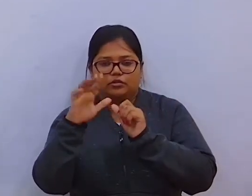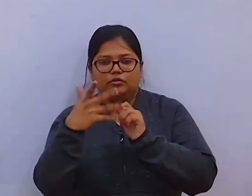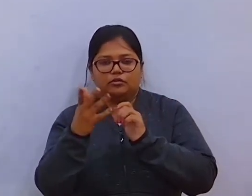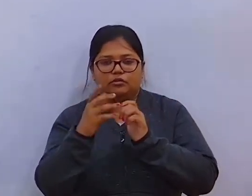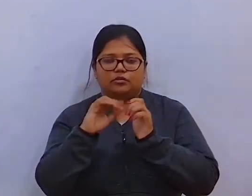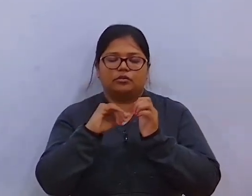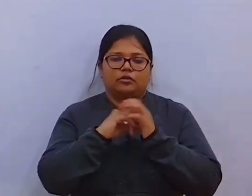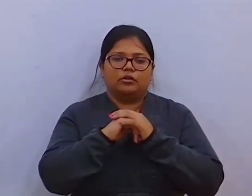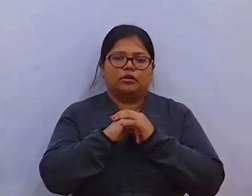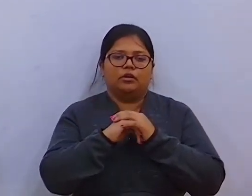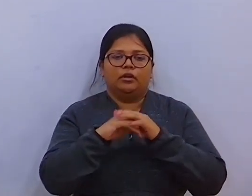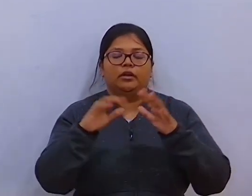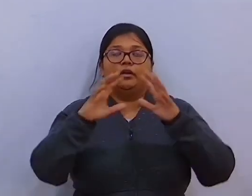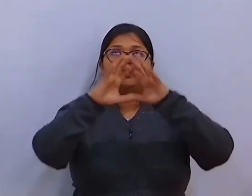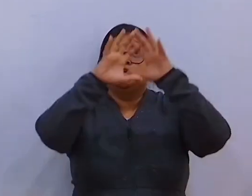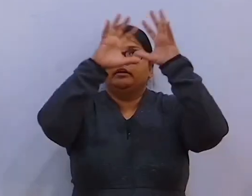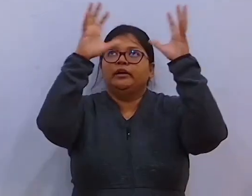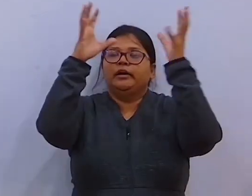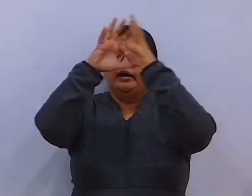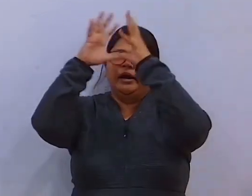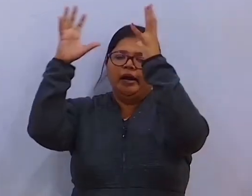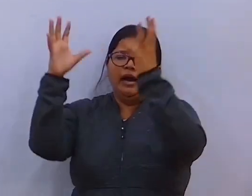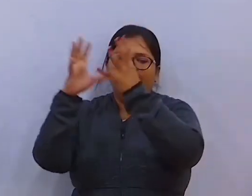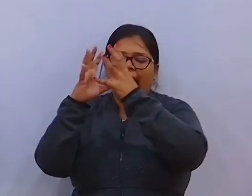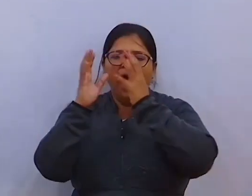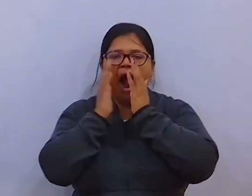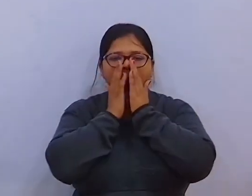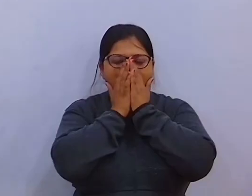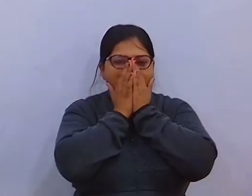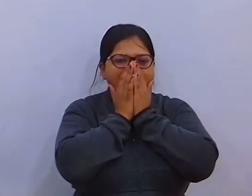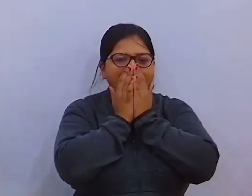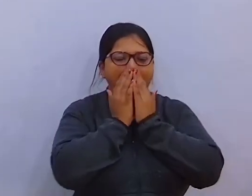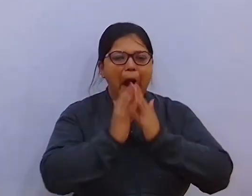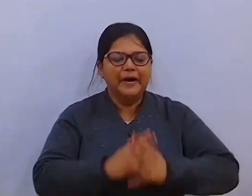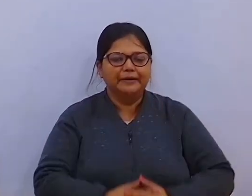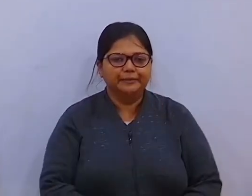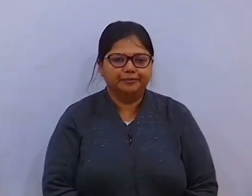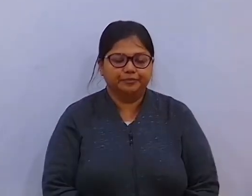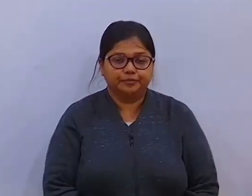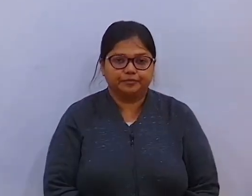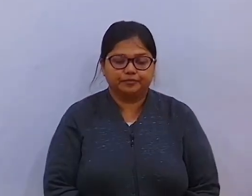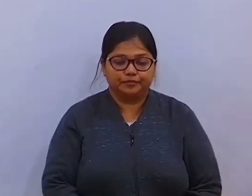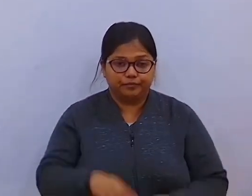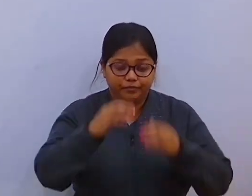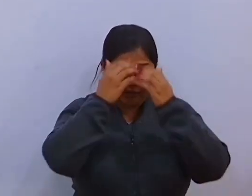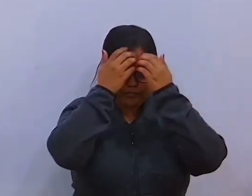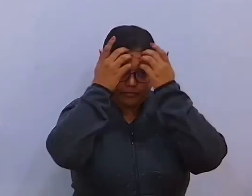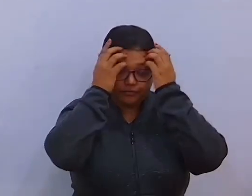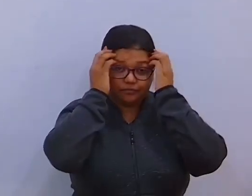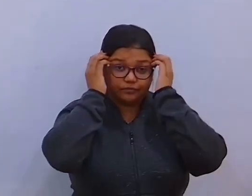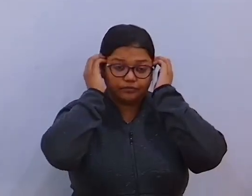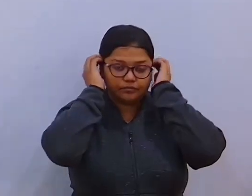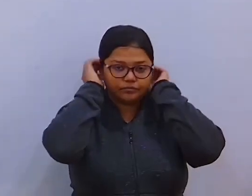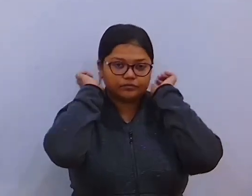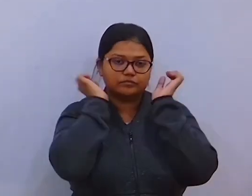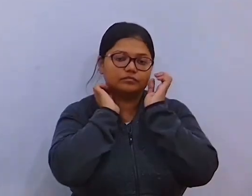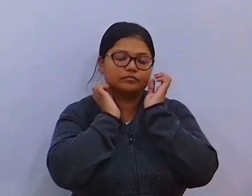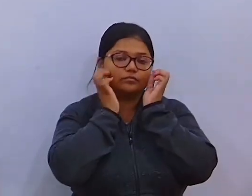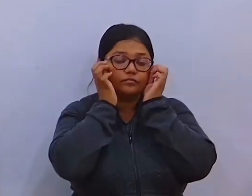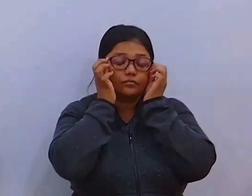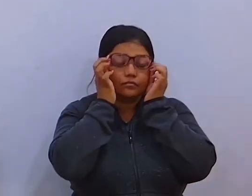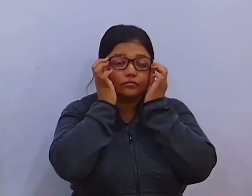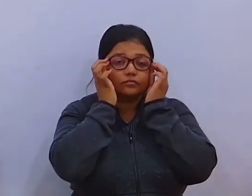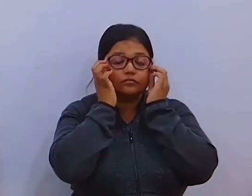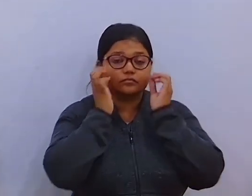ही जो है वो हमारा मानसून क्लियर होगा। ठीक, तो अभी मैं कुछ चीज़ें क्लियर कर दे रही हूँ, लेकिन ये आप लोगों का होमवर्क है कि आप